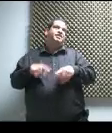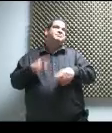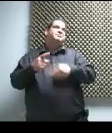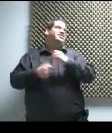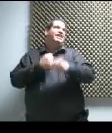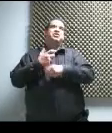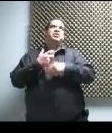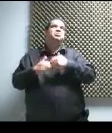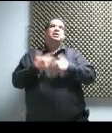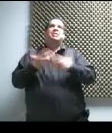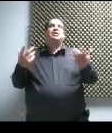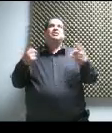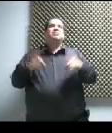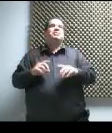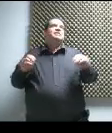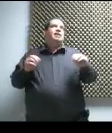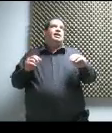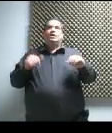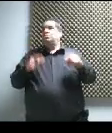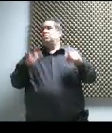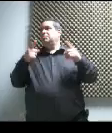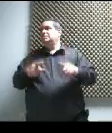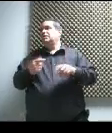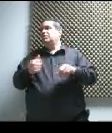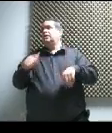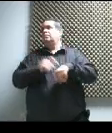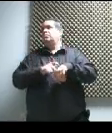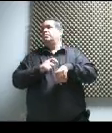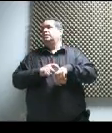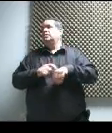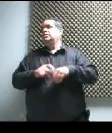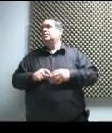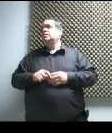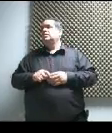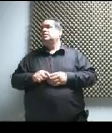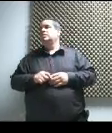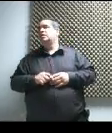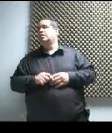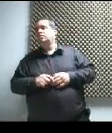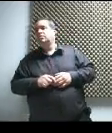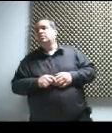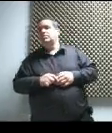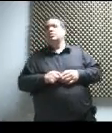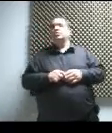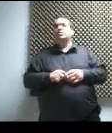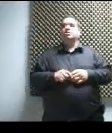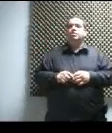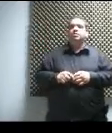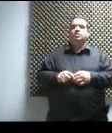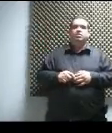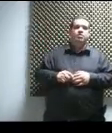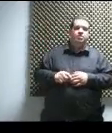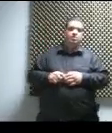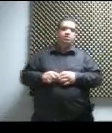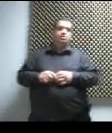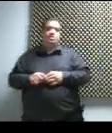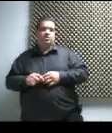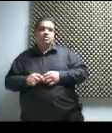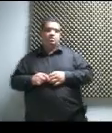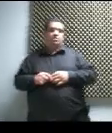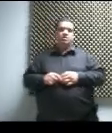chilling. Y esto aquí no hay temporada, esto puede ocurrir en cualquier momento, ¿no? Sí, lo importante, también nosotros hemos observado mucho que